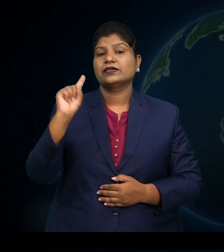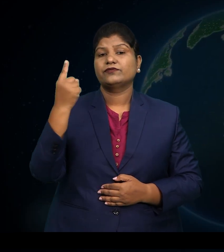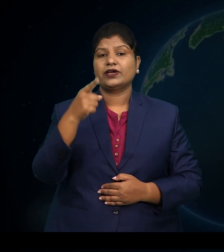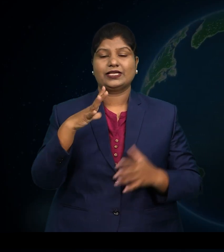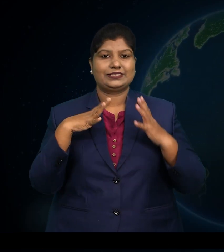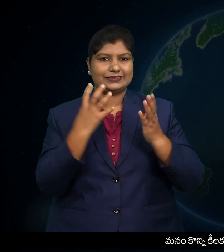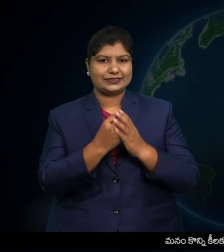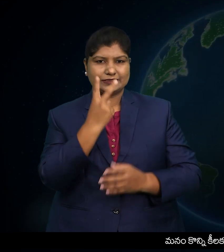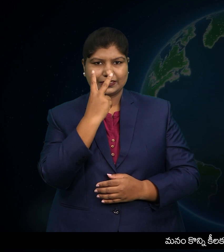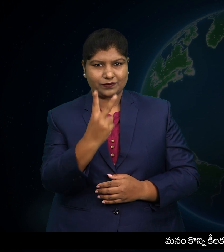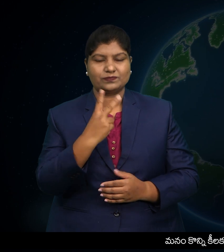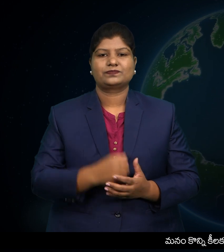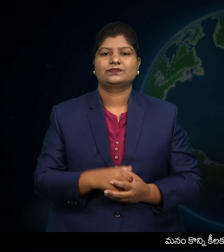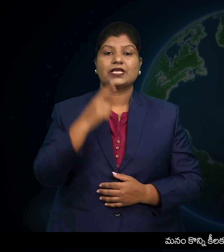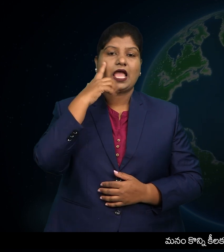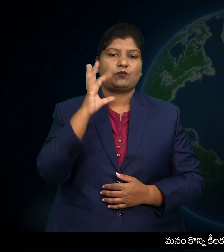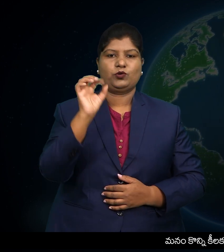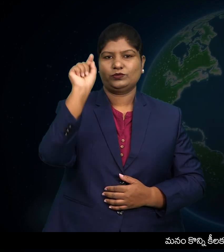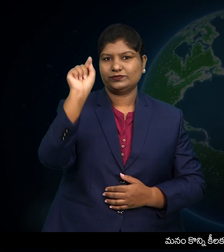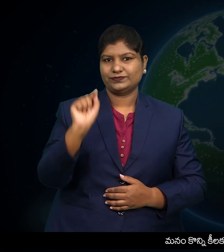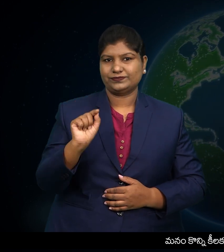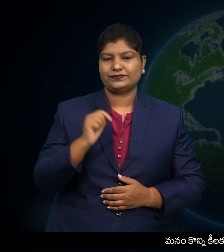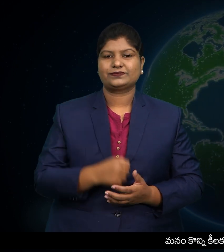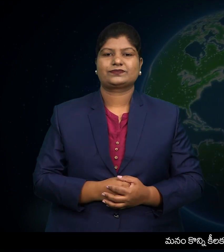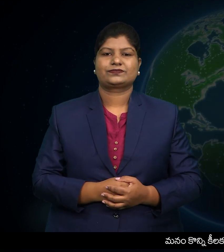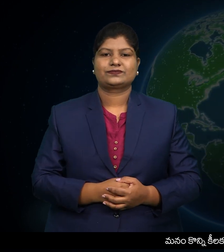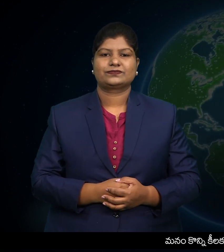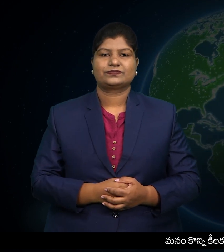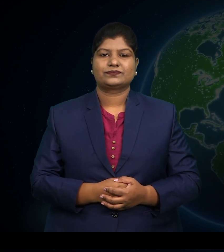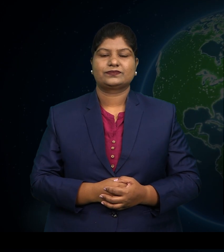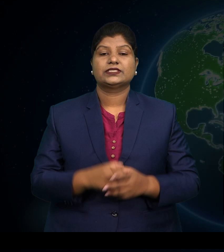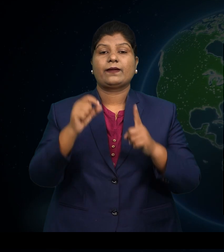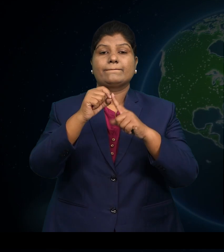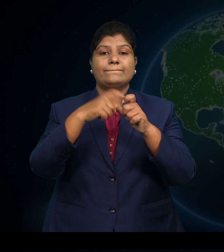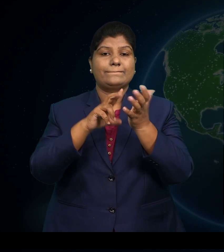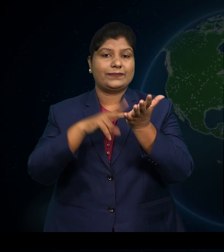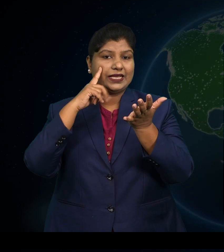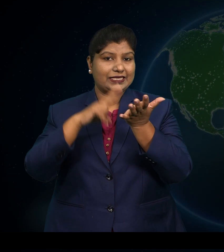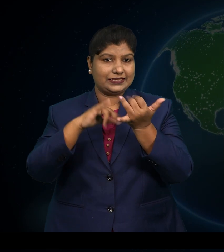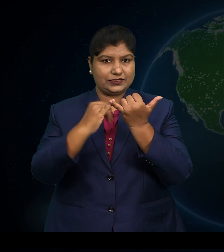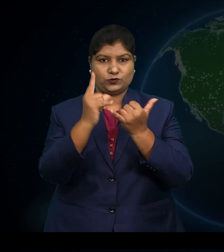మొదటగా మనం కొన్ని కీలక పదాల అర్థాలు తెలుసుకుందాం. ద్వీపకల్పం.